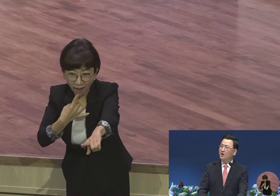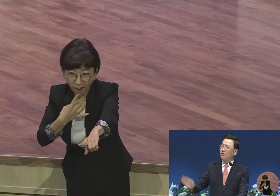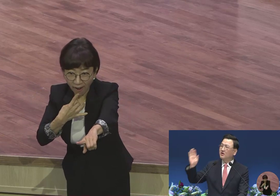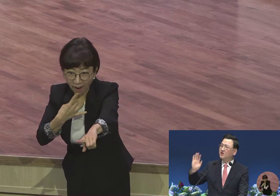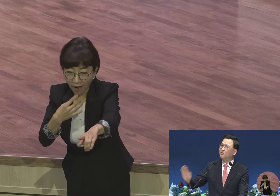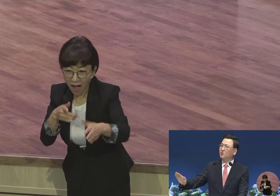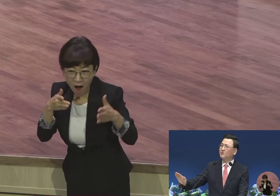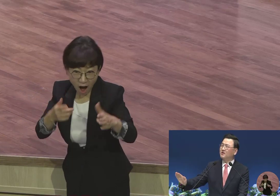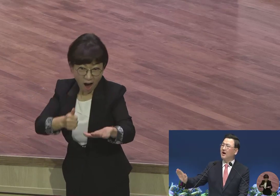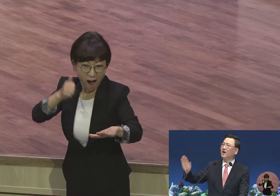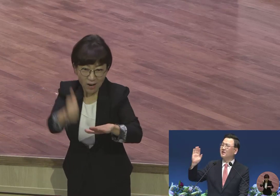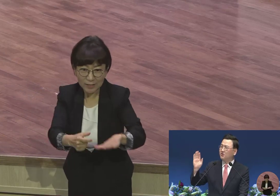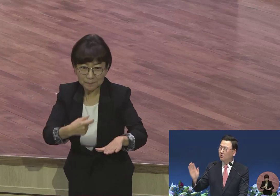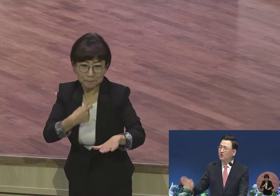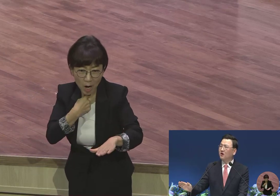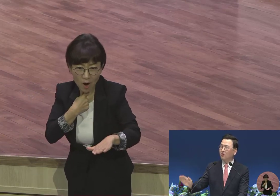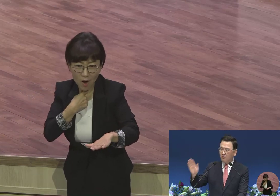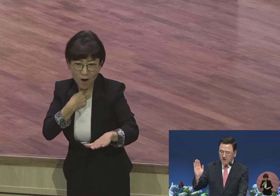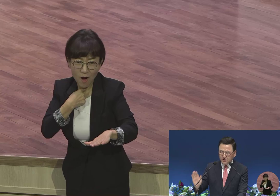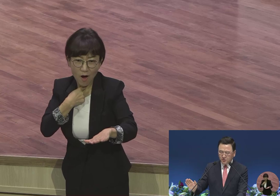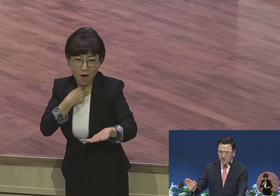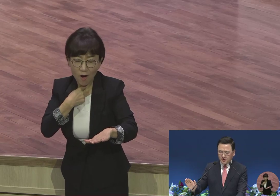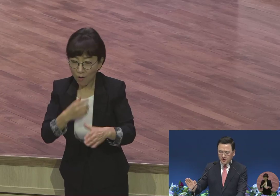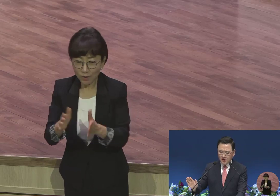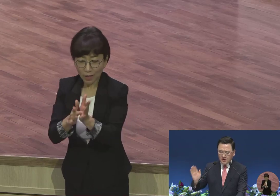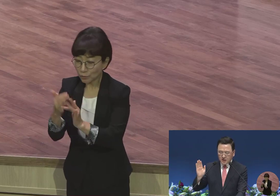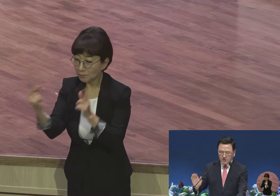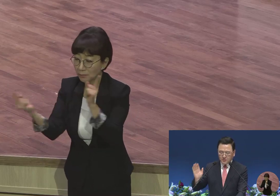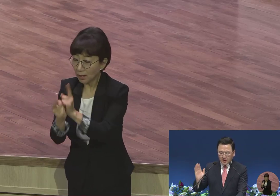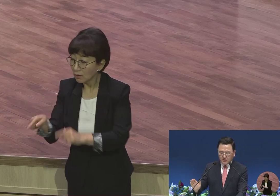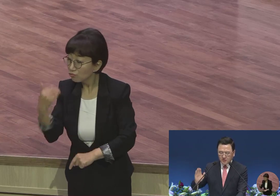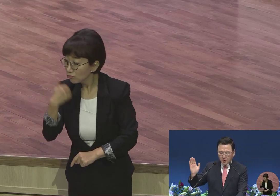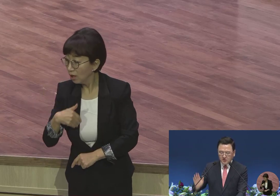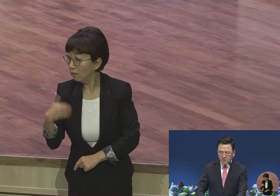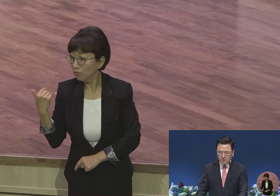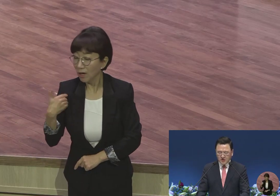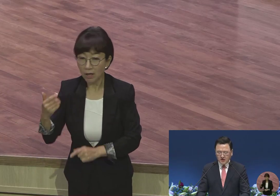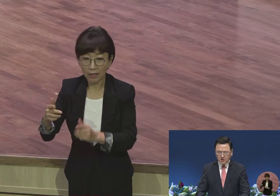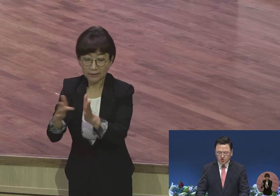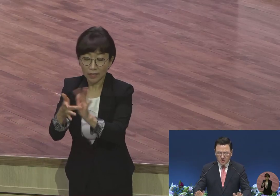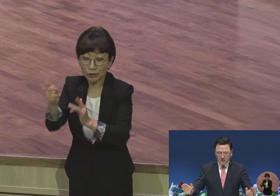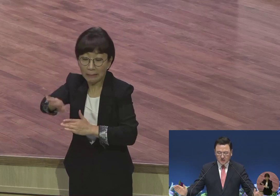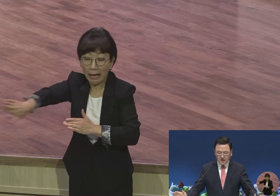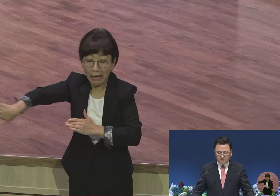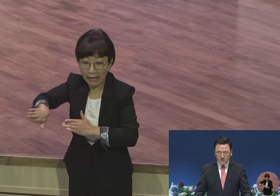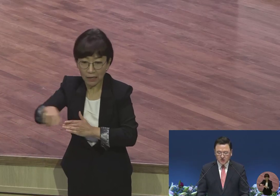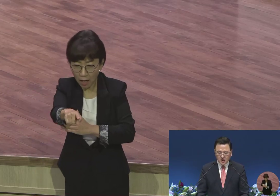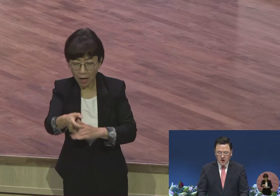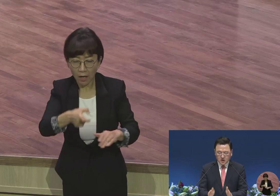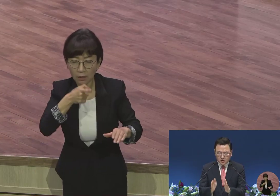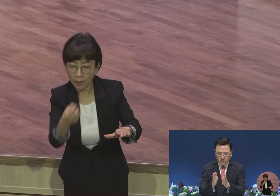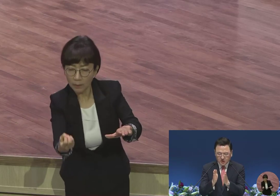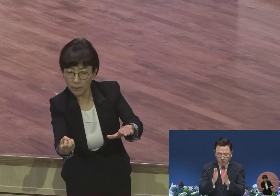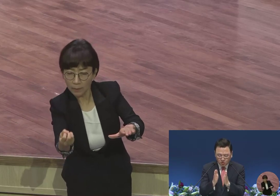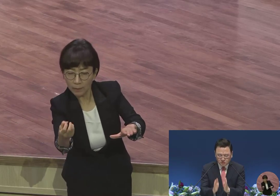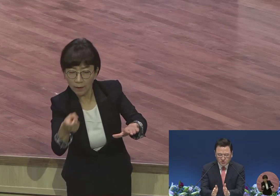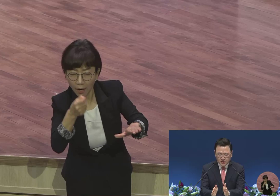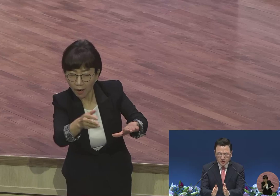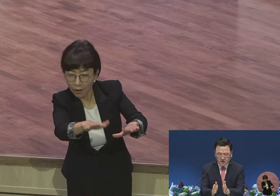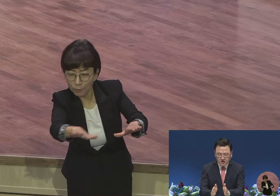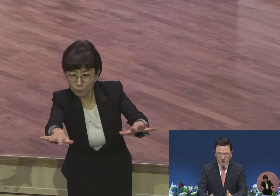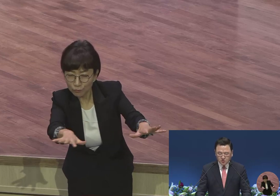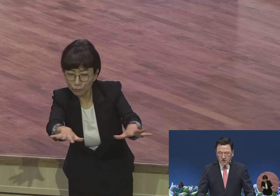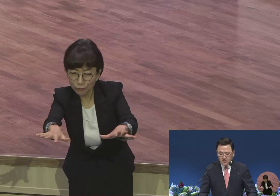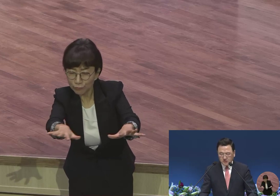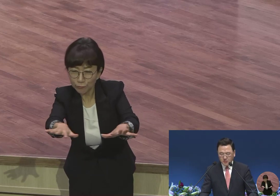계셨지만 관심이 없습니다. 알지도 못하고 관심도 없어요. 38년 된 병자뿐만 아니라 수많은 사람들이 그곳에 모든